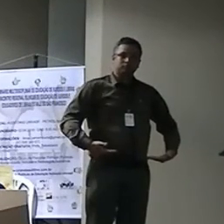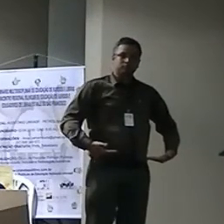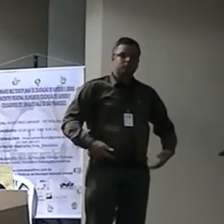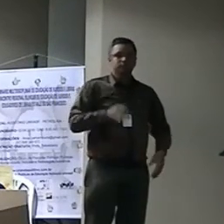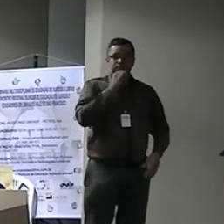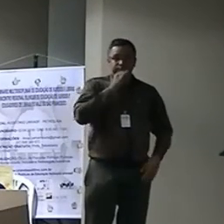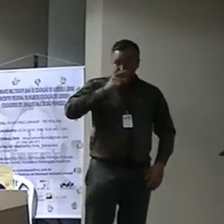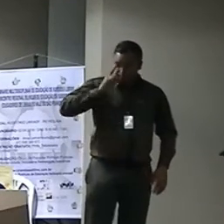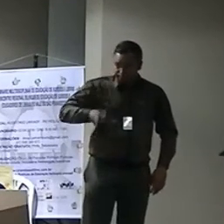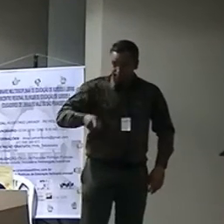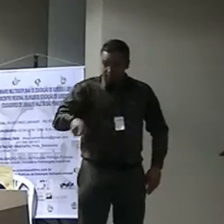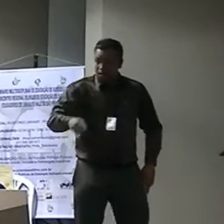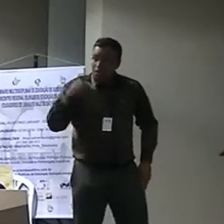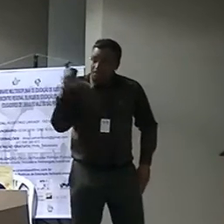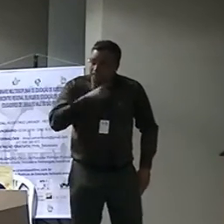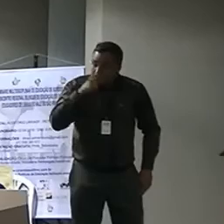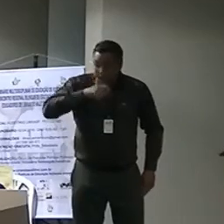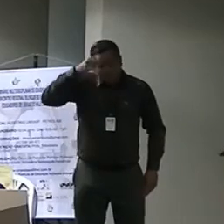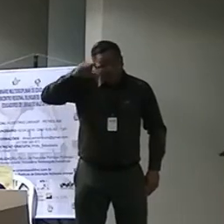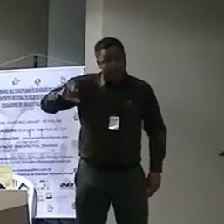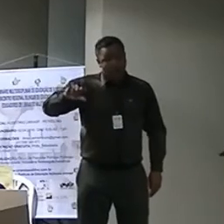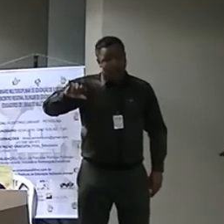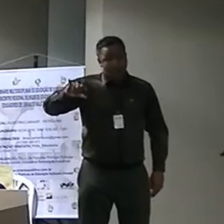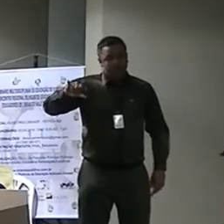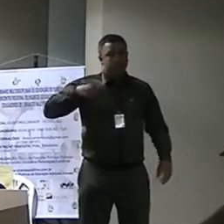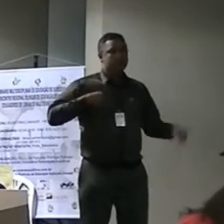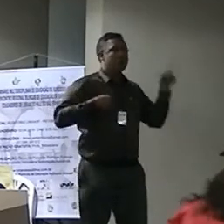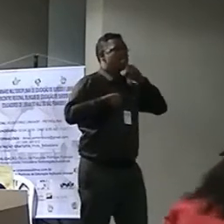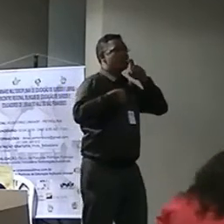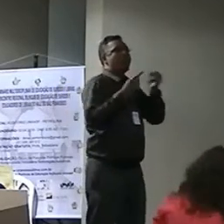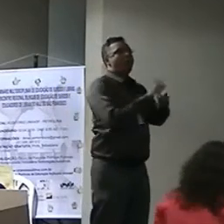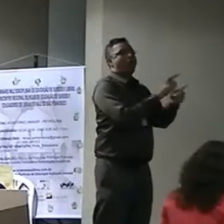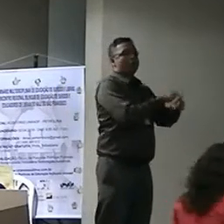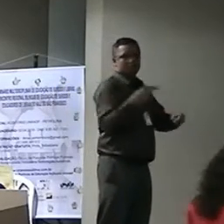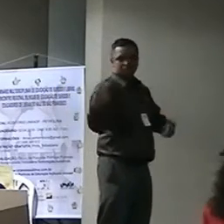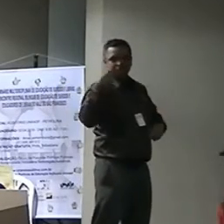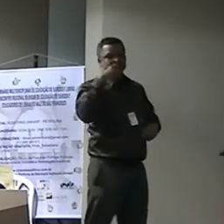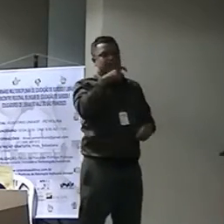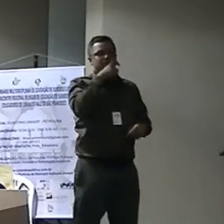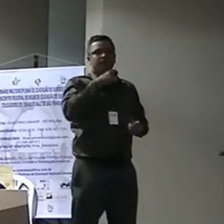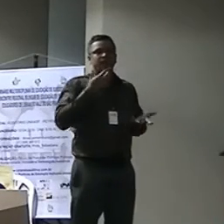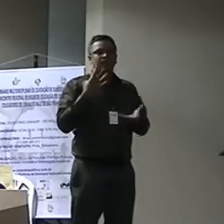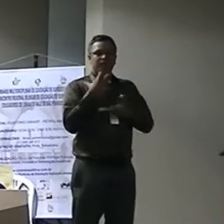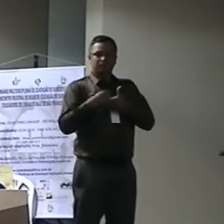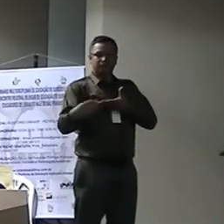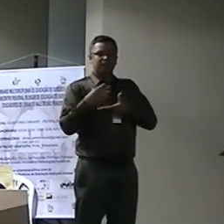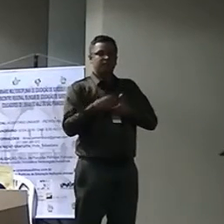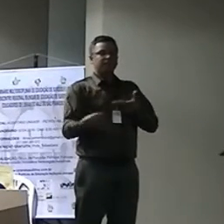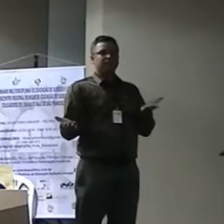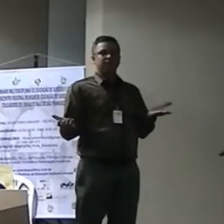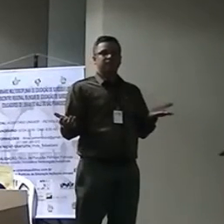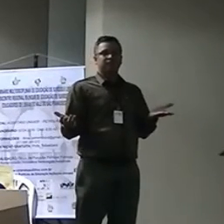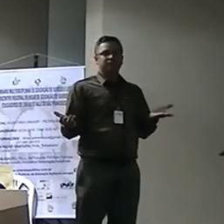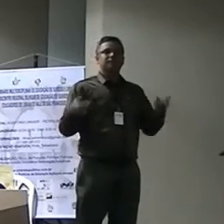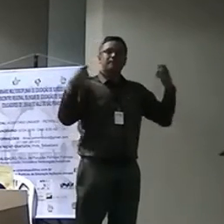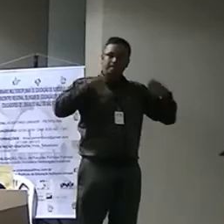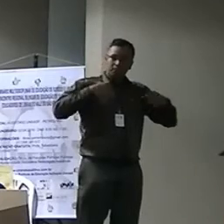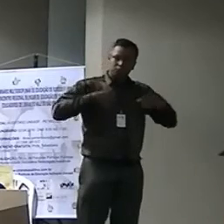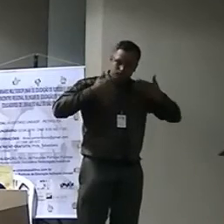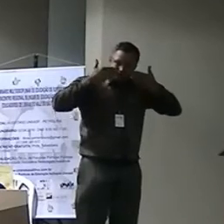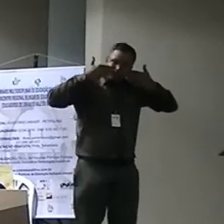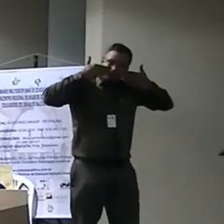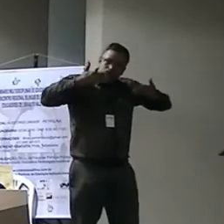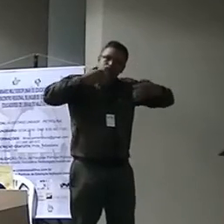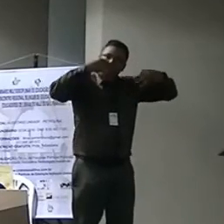não minta se a gente mente. Então, é através dos nossos exemplos, da nossa atitude, que a gente vai provocar